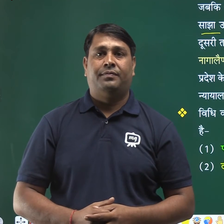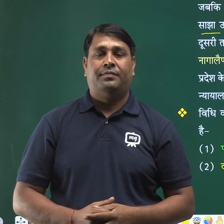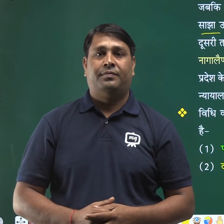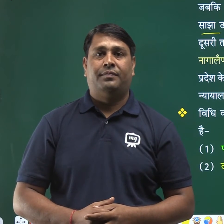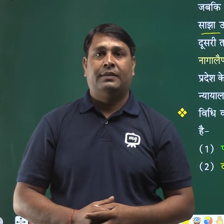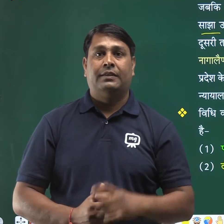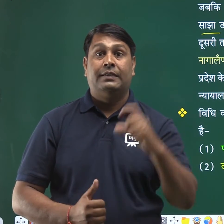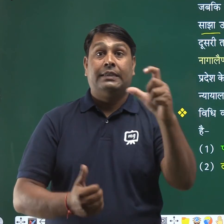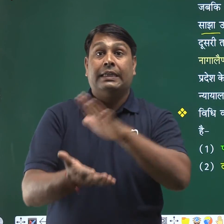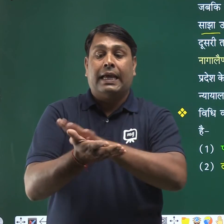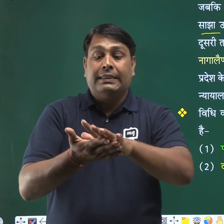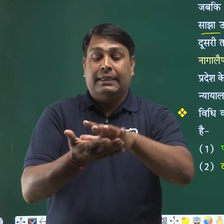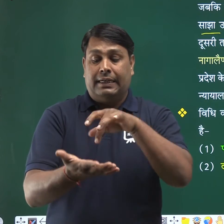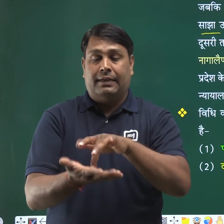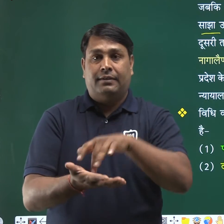चंडीगढ़ में है।